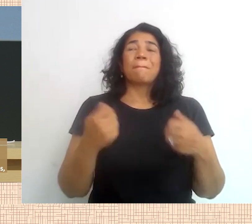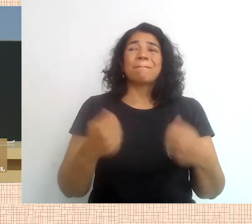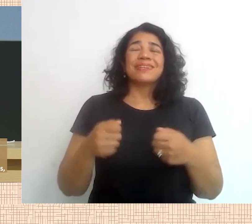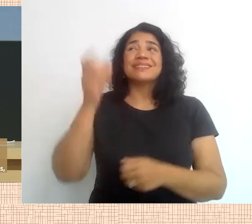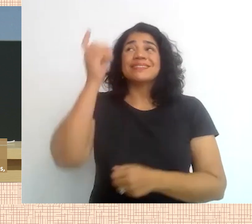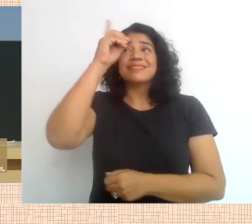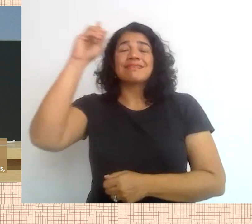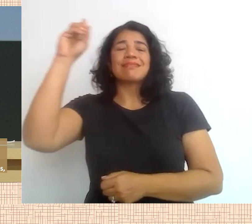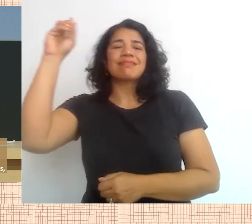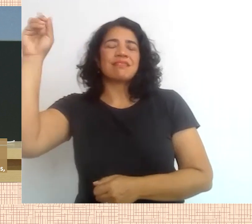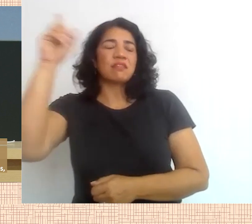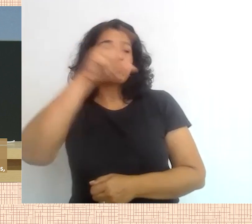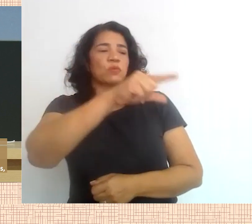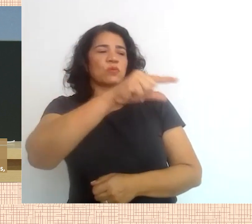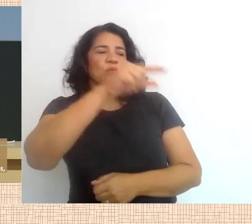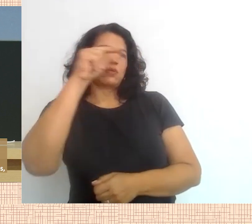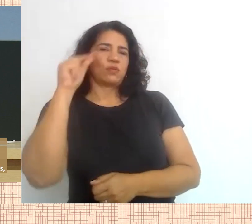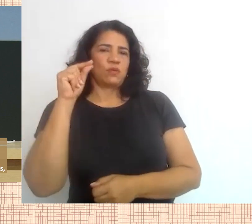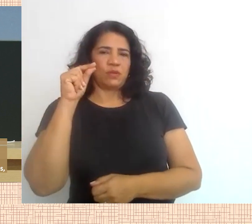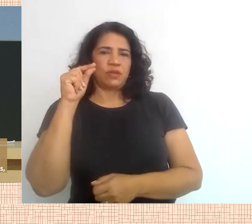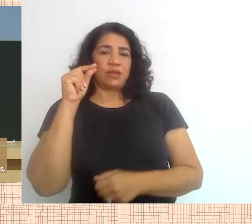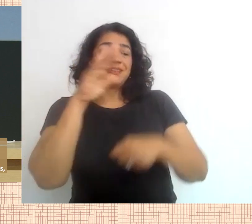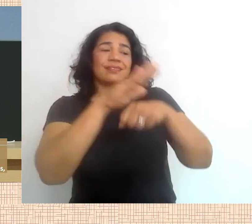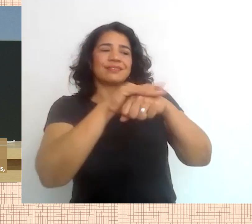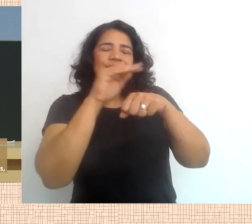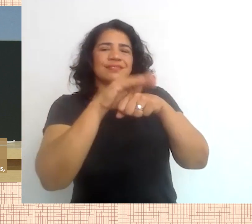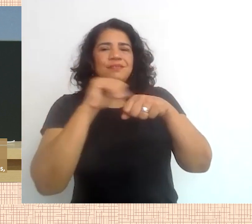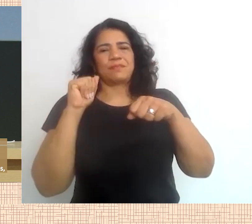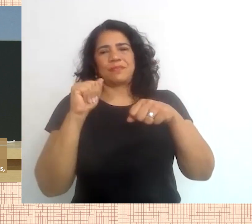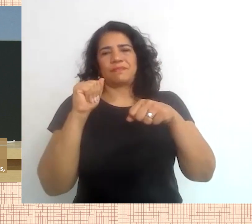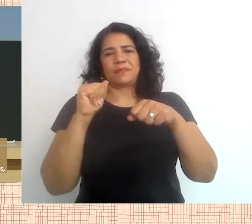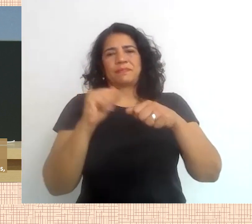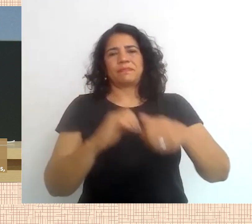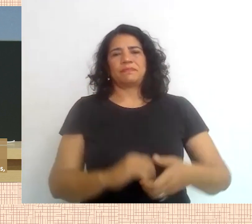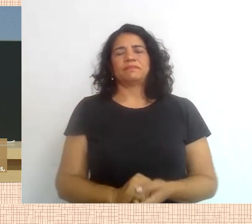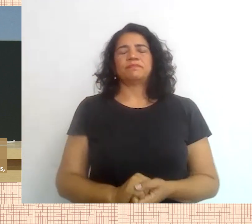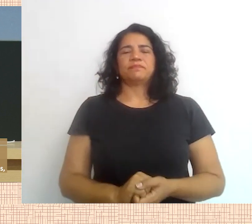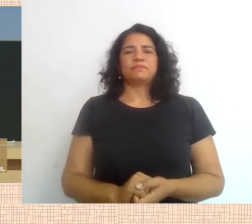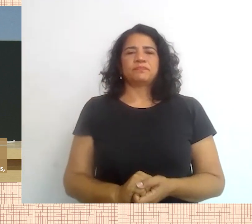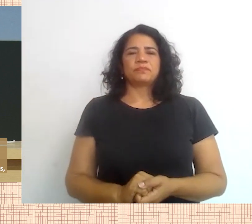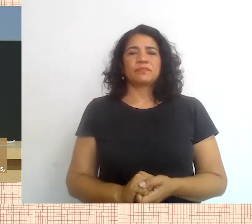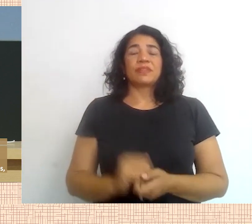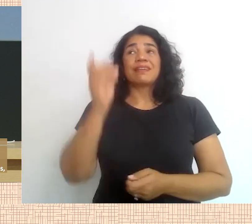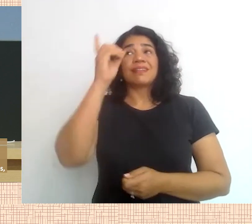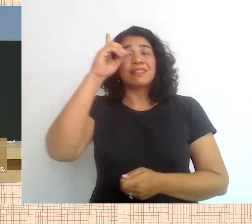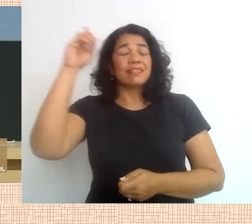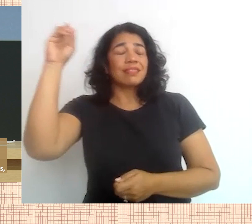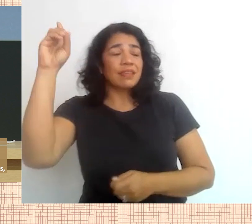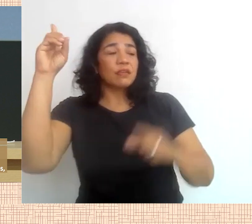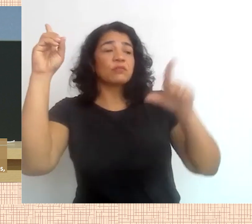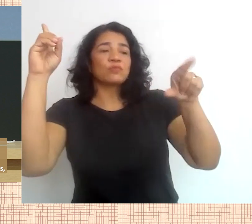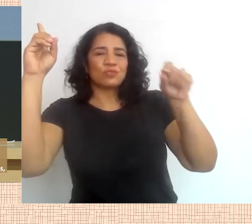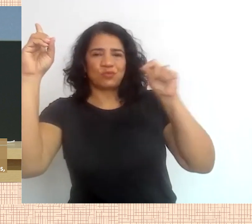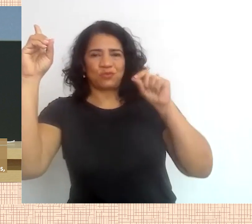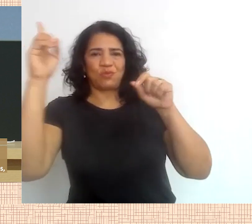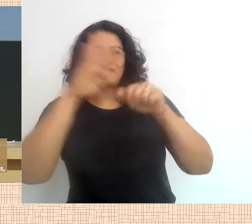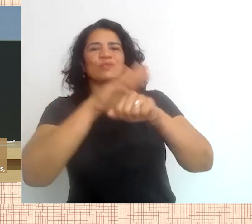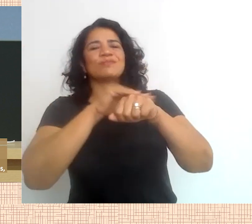assalariar você, você vai ser o apóstolo, eu vou cuidar de você e você trabalha para Deus. Não,